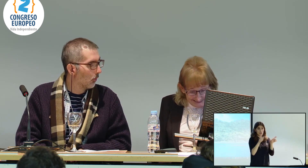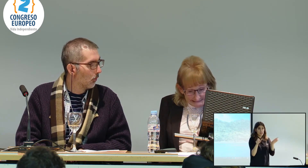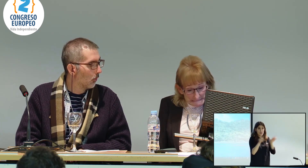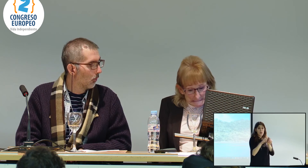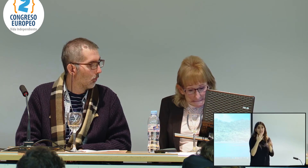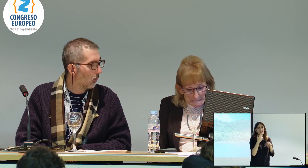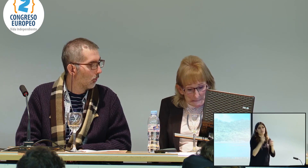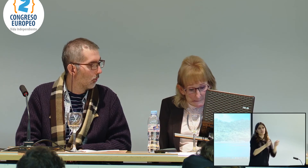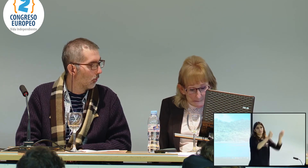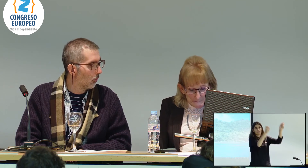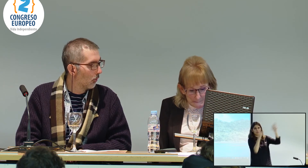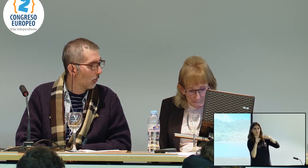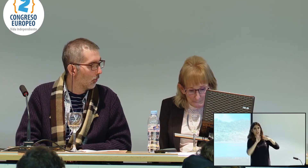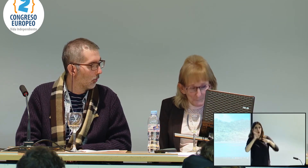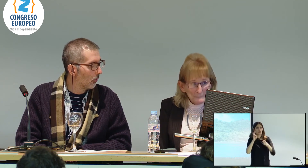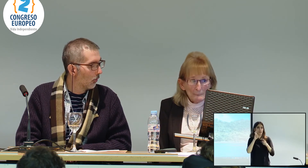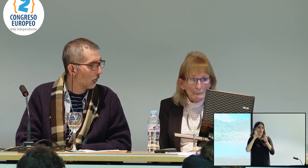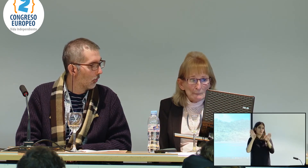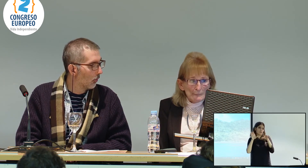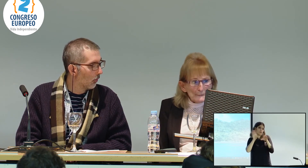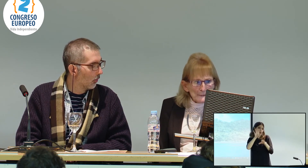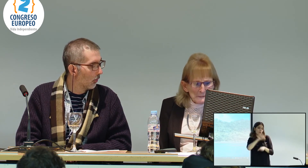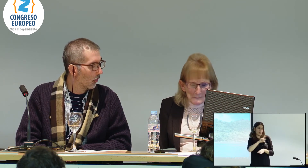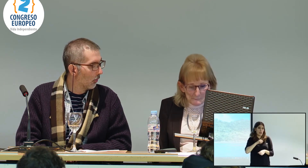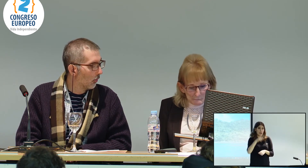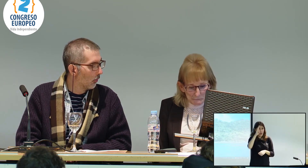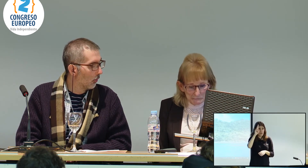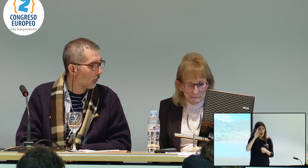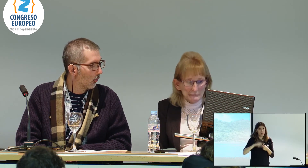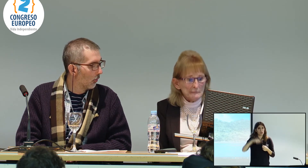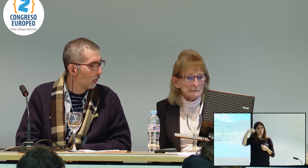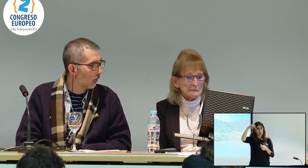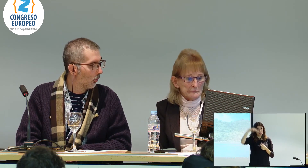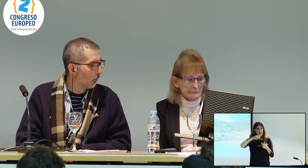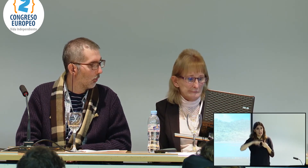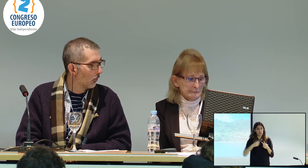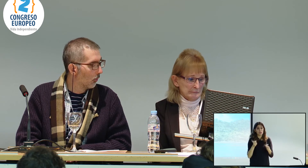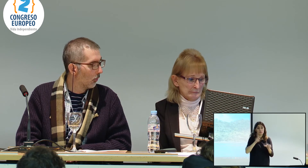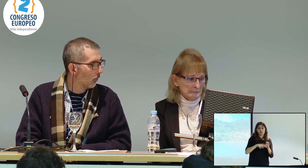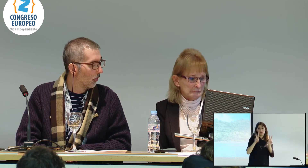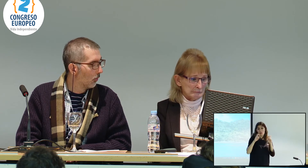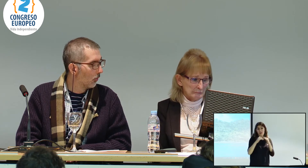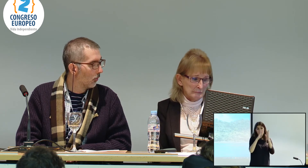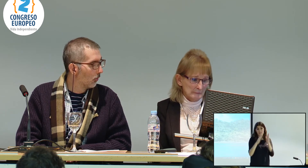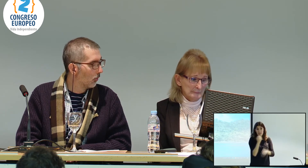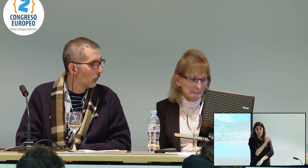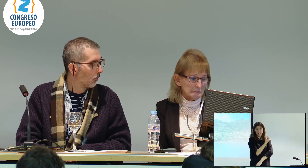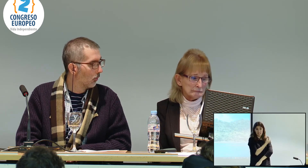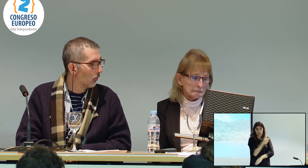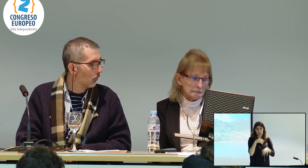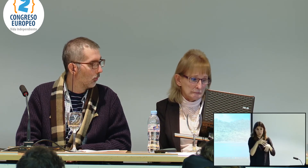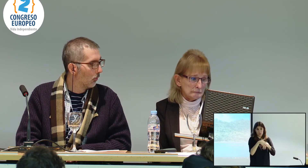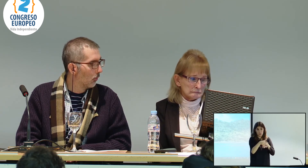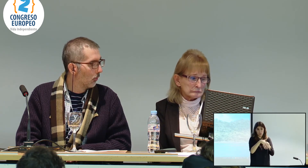decide mudarse a otra comunidad. Además de abogados y notarios, inscribir la nueva vivienda en el registro de la